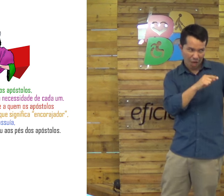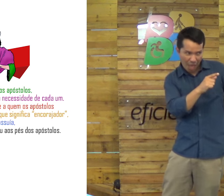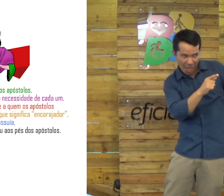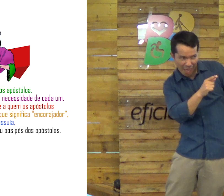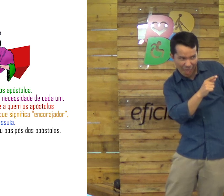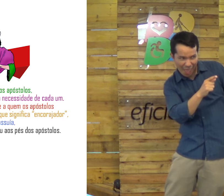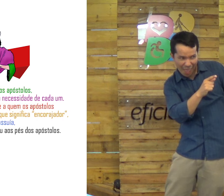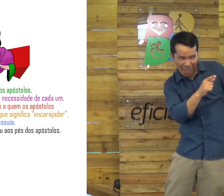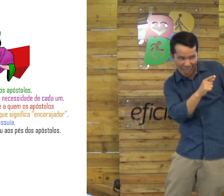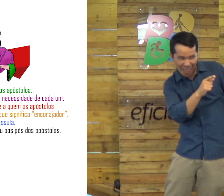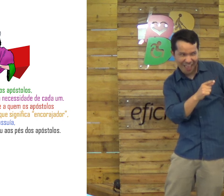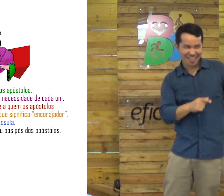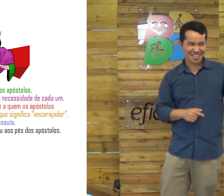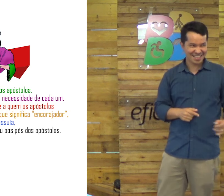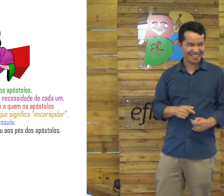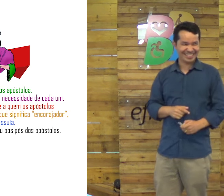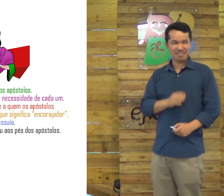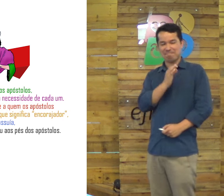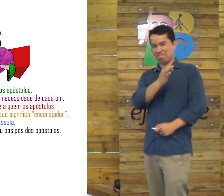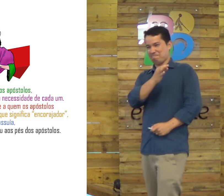É isso? É isso?